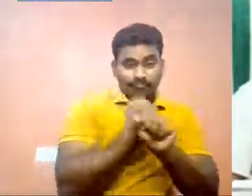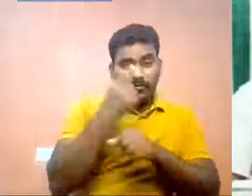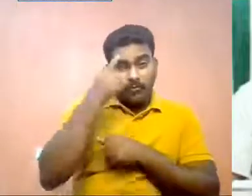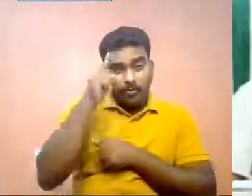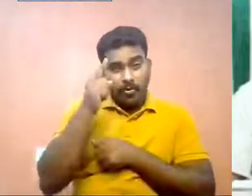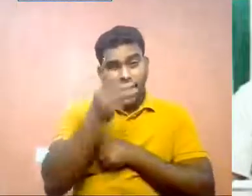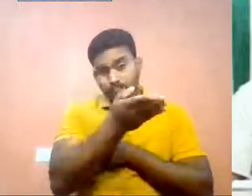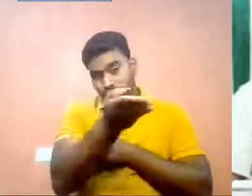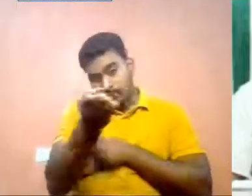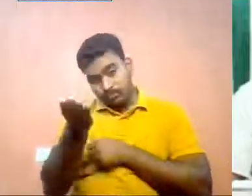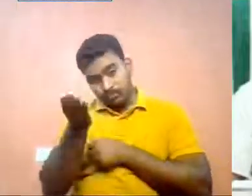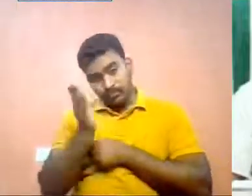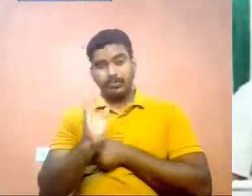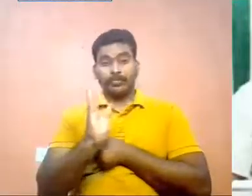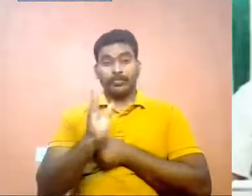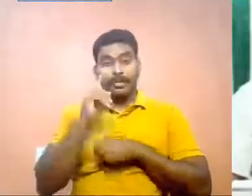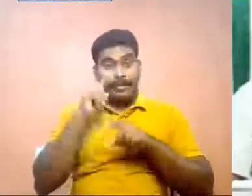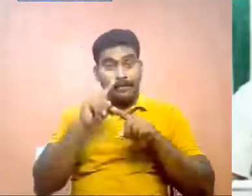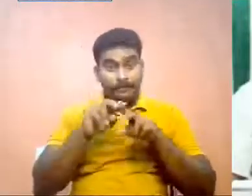ഒഴിച്ചുകൂടാത്ത ഒരാവശ്യത്തിന്